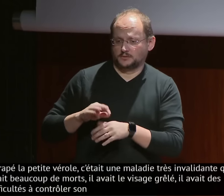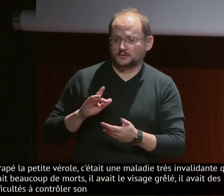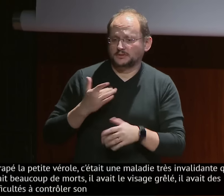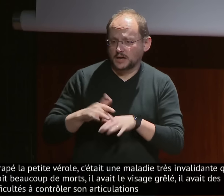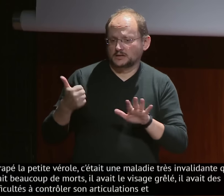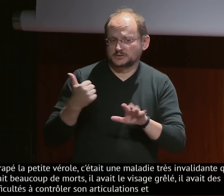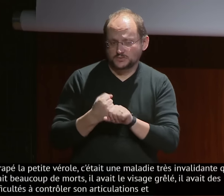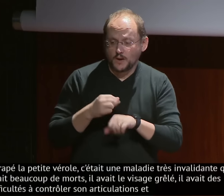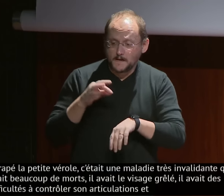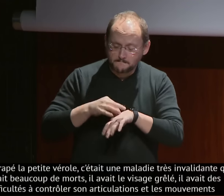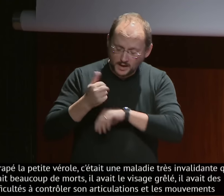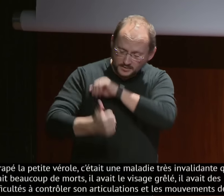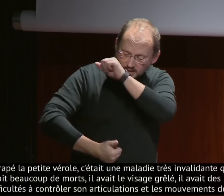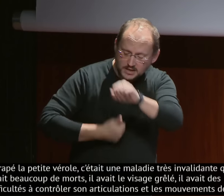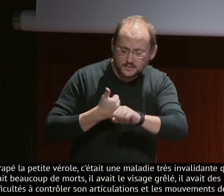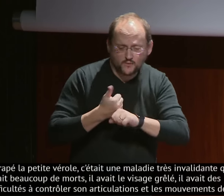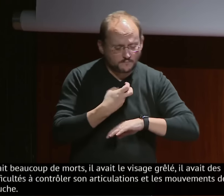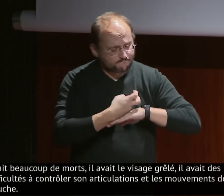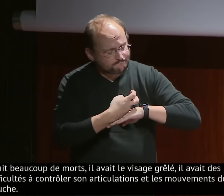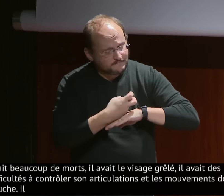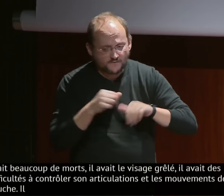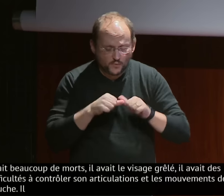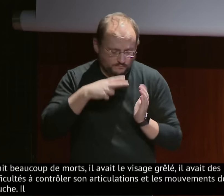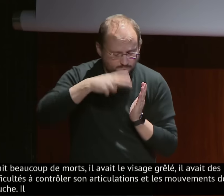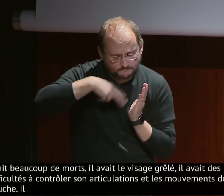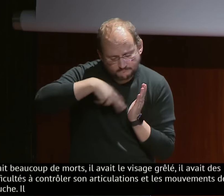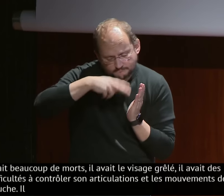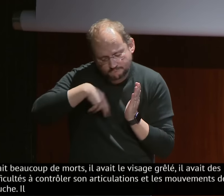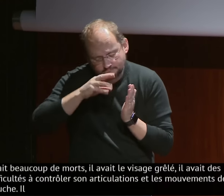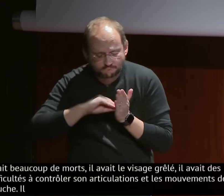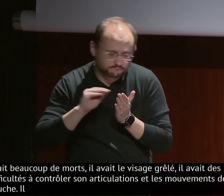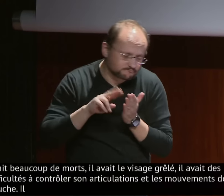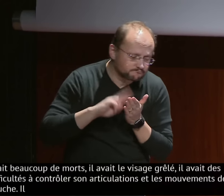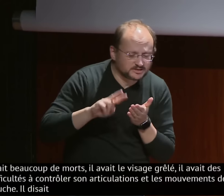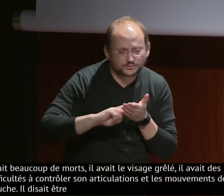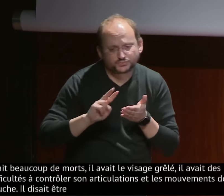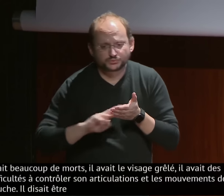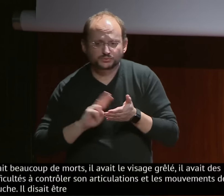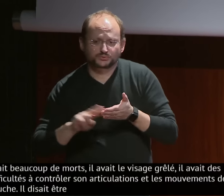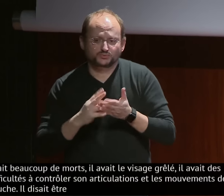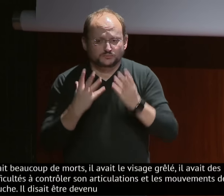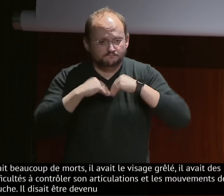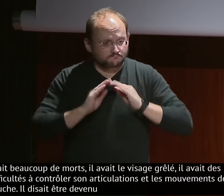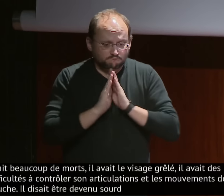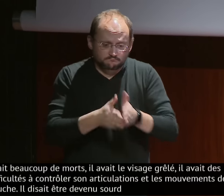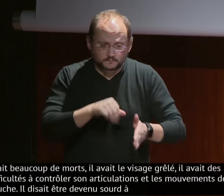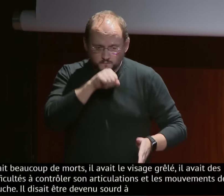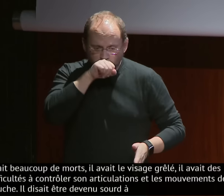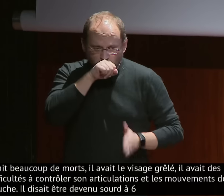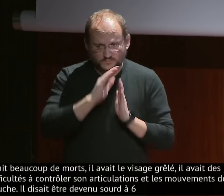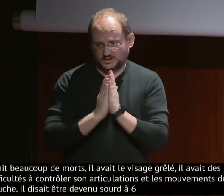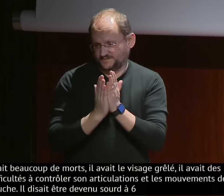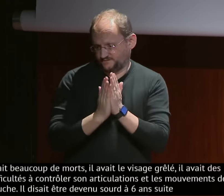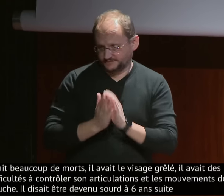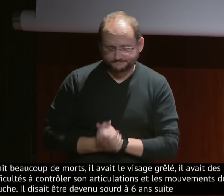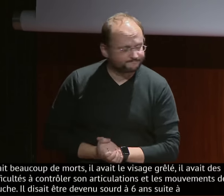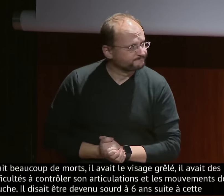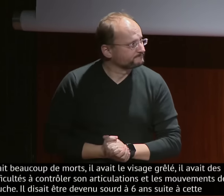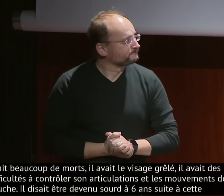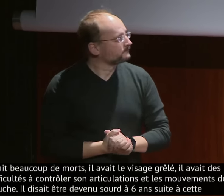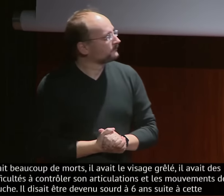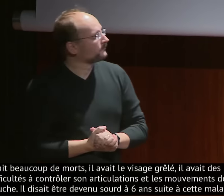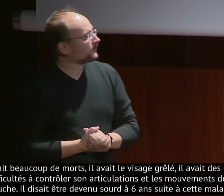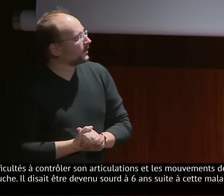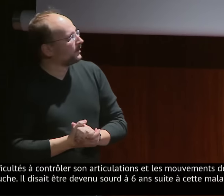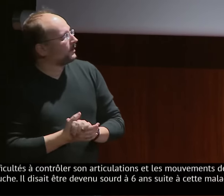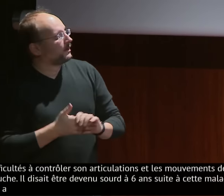disait donc être devenu sourd à 6 ans suite à cette maladie qui avait duré 1 an. Et il s'est passionné pour la lecture